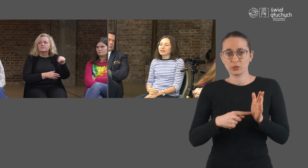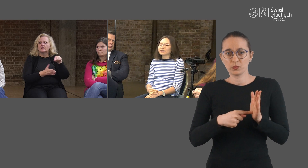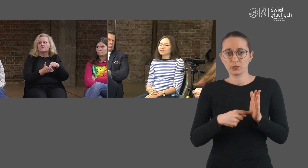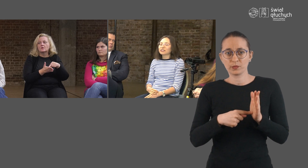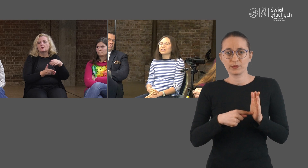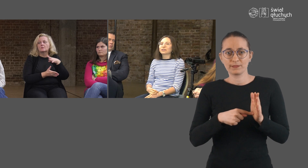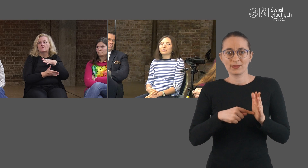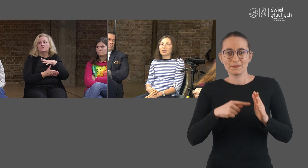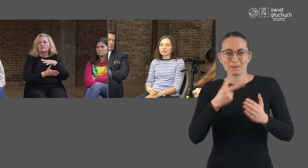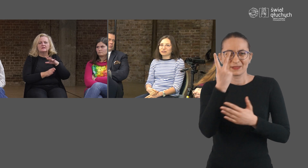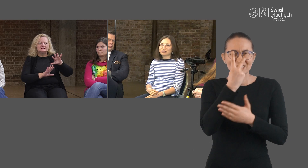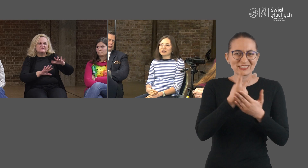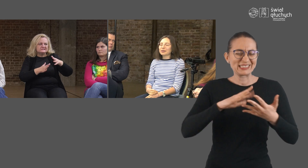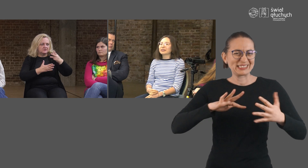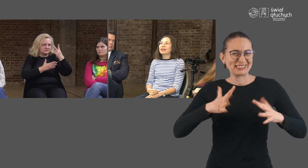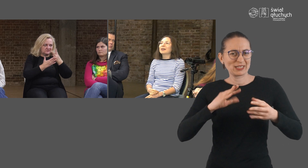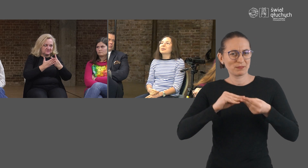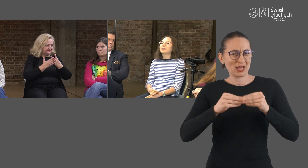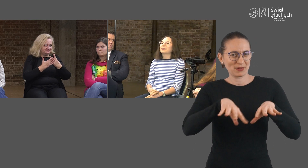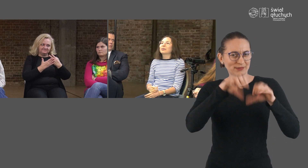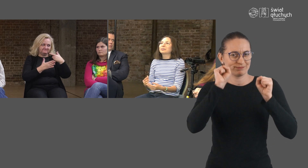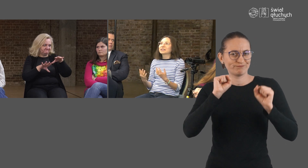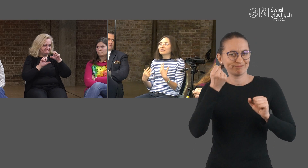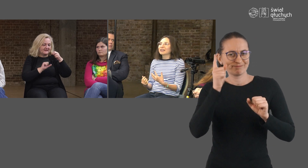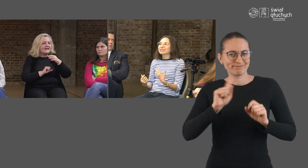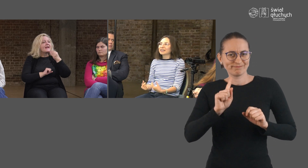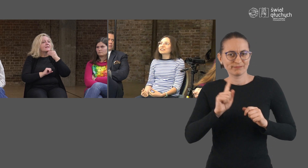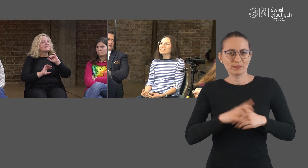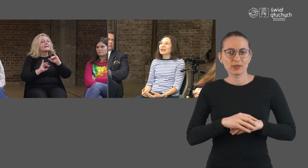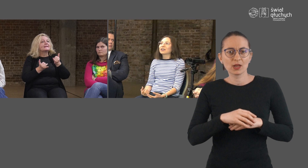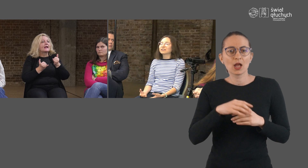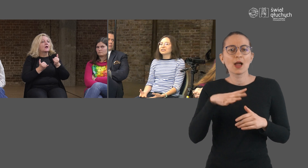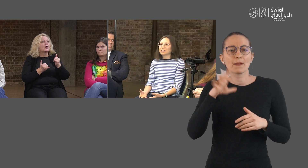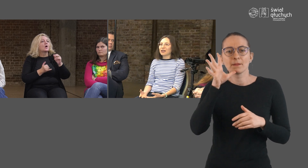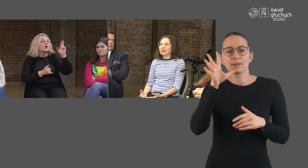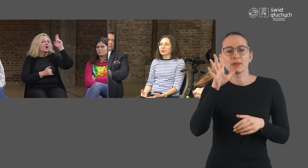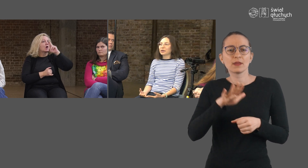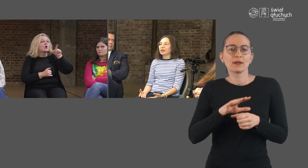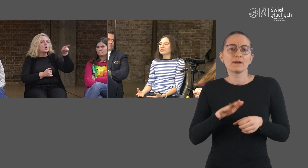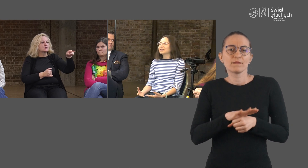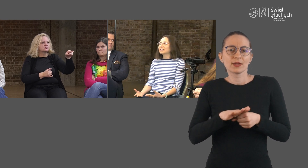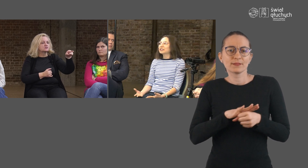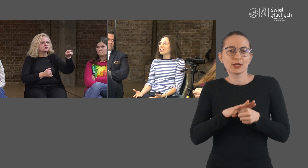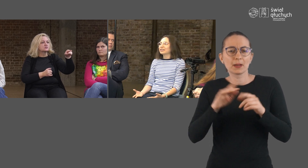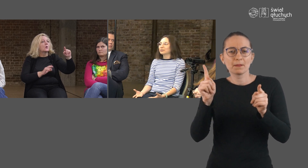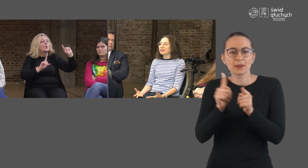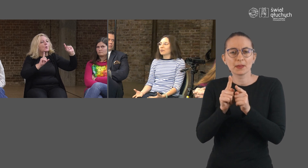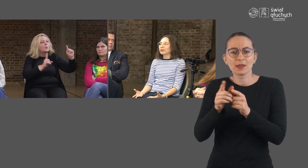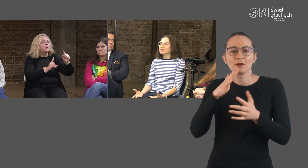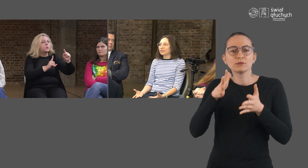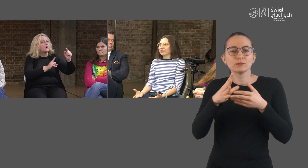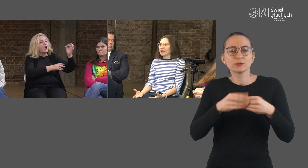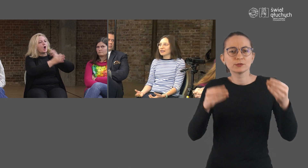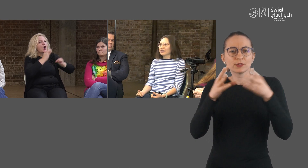wtedy tak szybko rozumiałam, co czytam i najlepiej mi było przyswajać treści jak rodzice mi streszczali tą